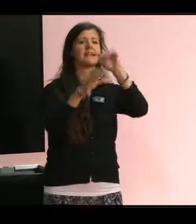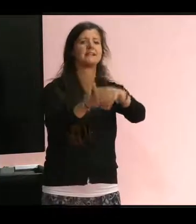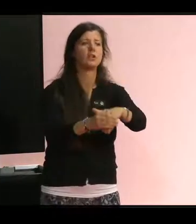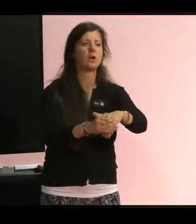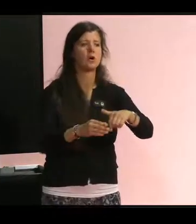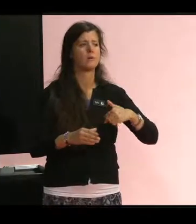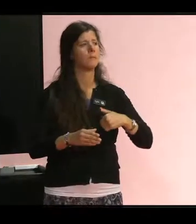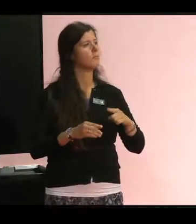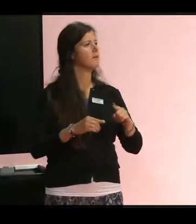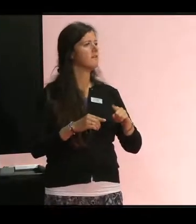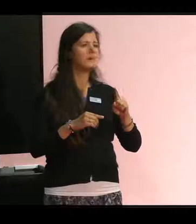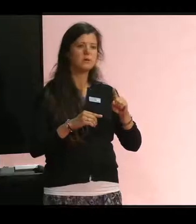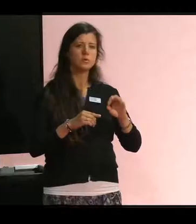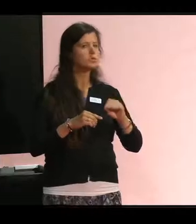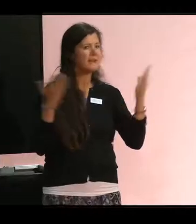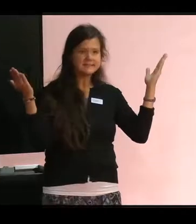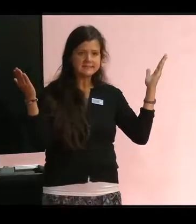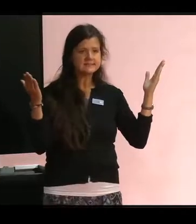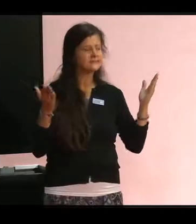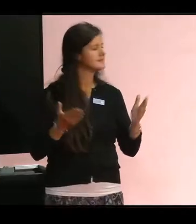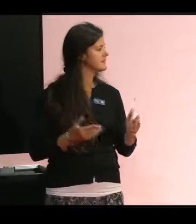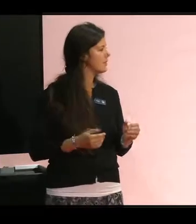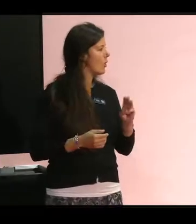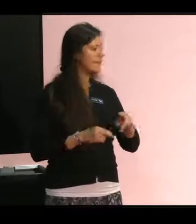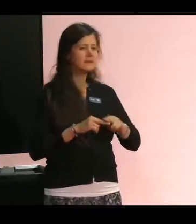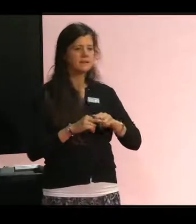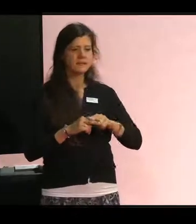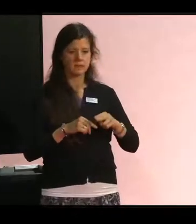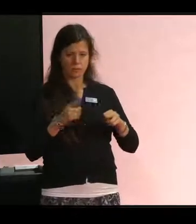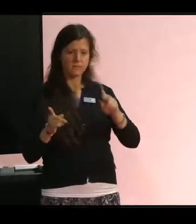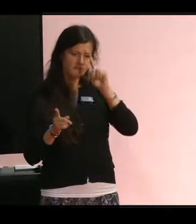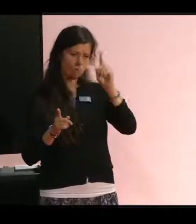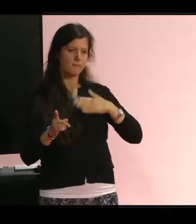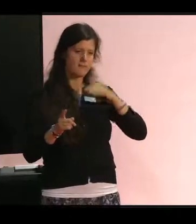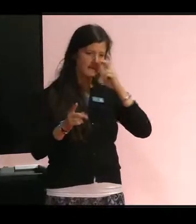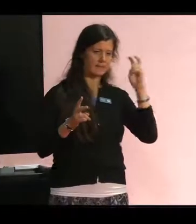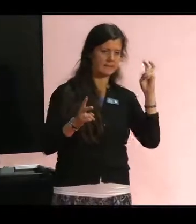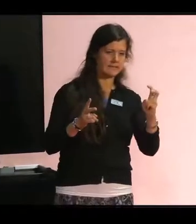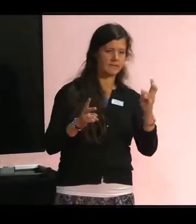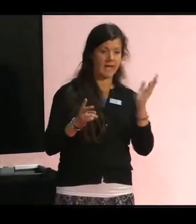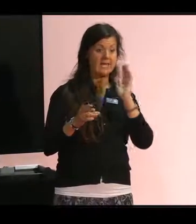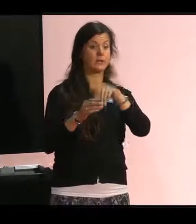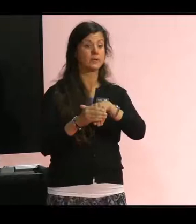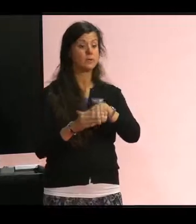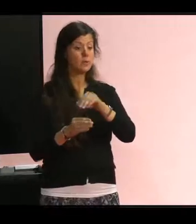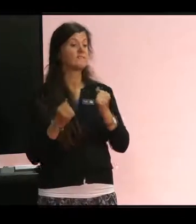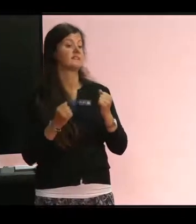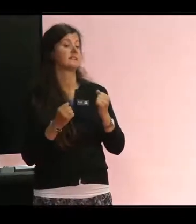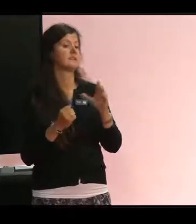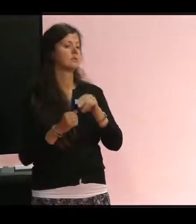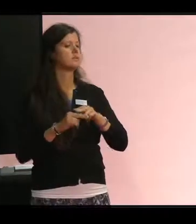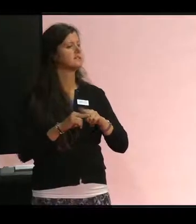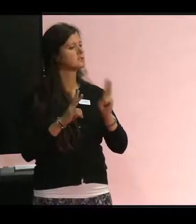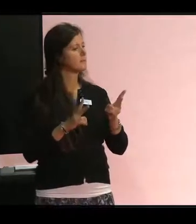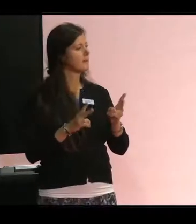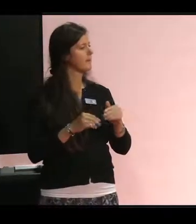bättre sätt. Och känner man att ens perspektiv värderas och faktiskt är viktigt så kanske man liksom kan jobba